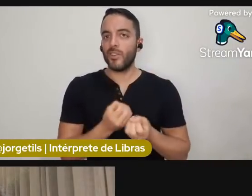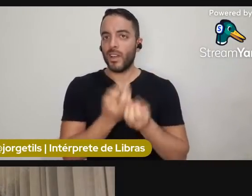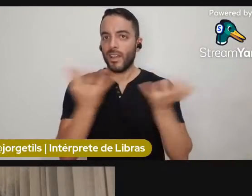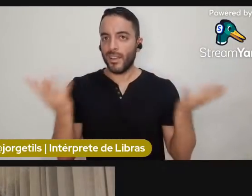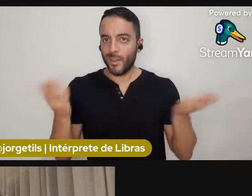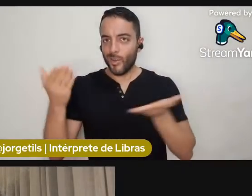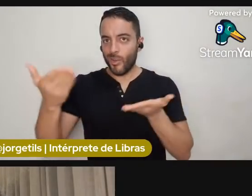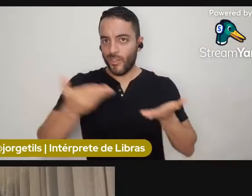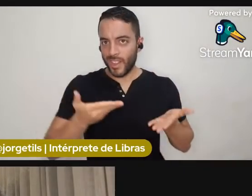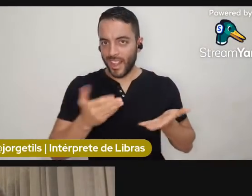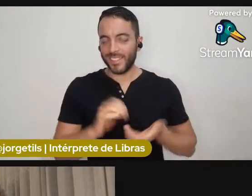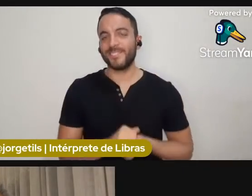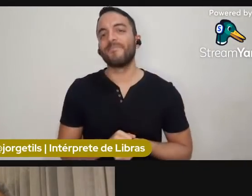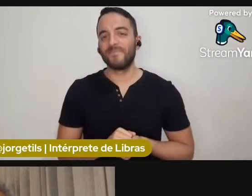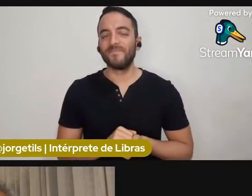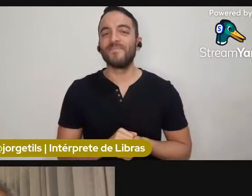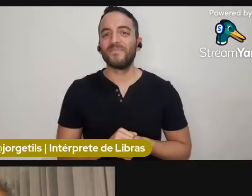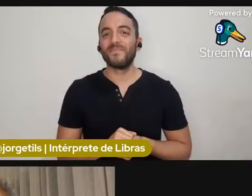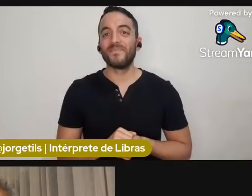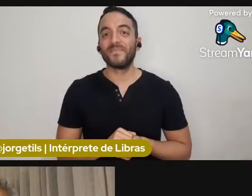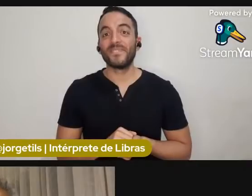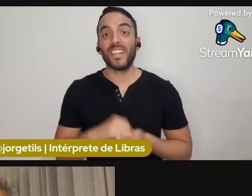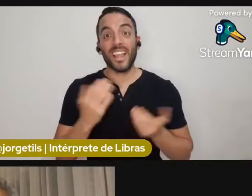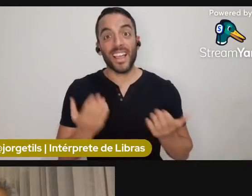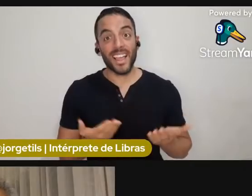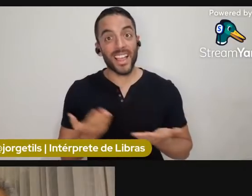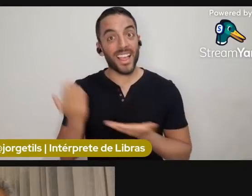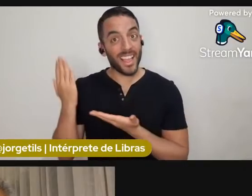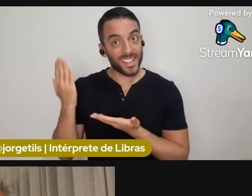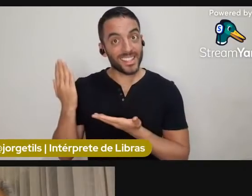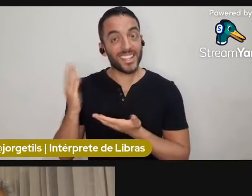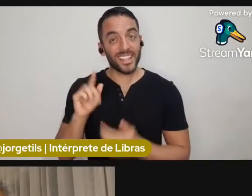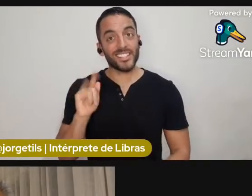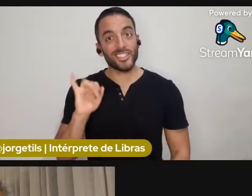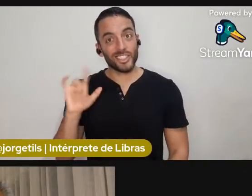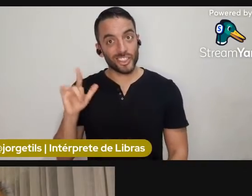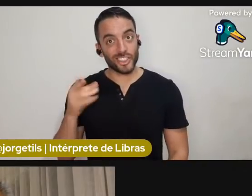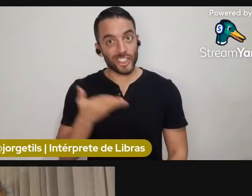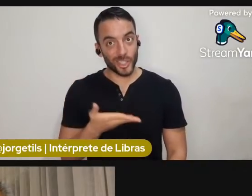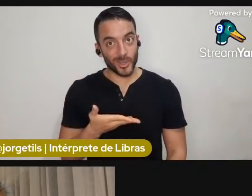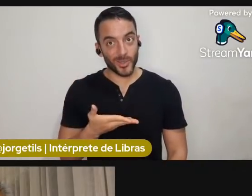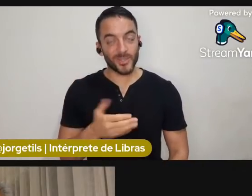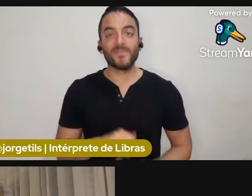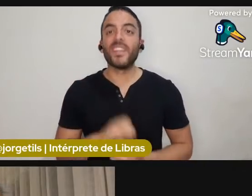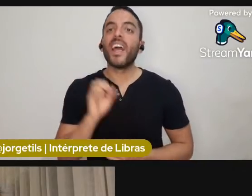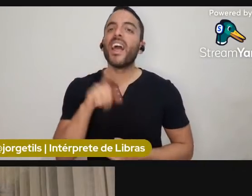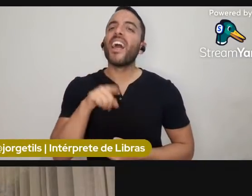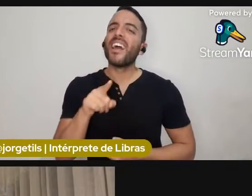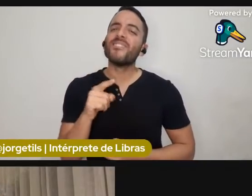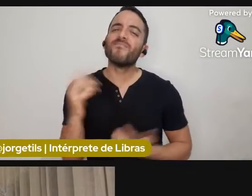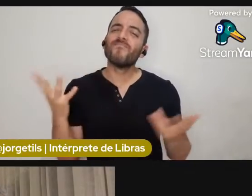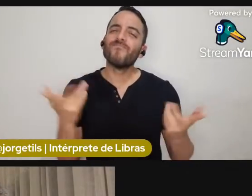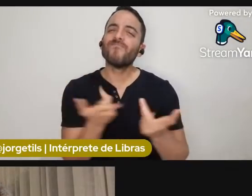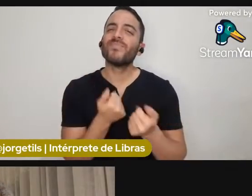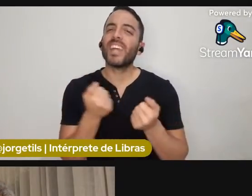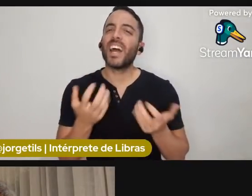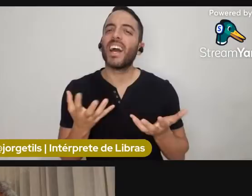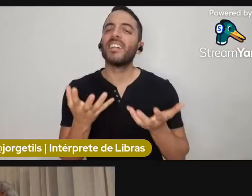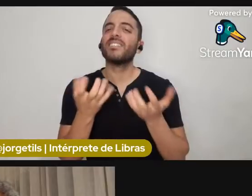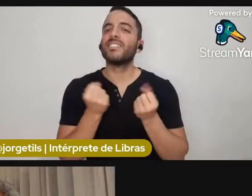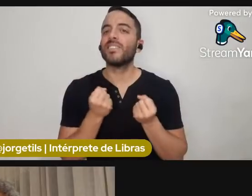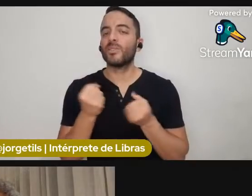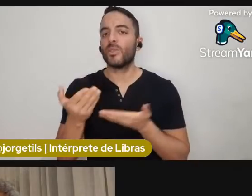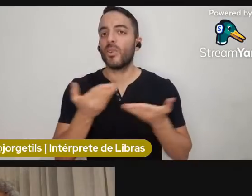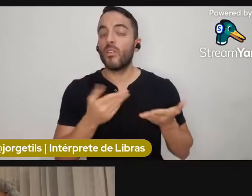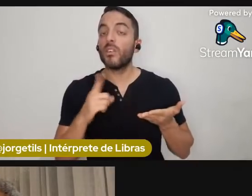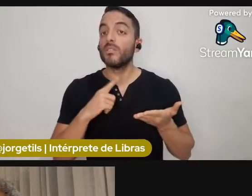O Gil, então, é essa doçura de pessoa que aceitou o nosso convite. Ele tem um papel fundamental no processo